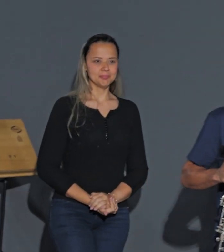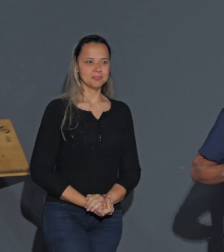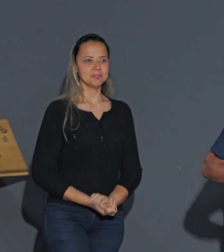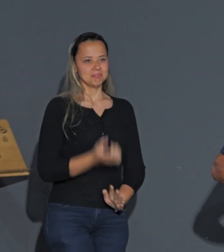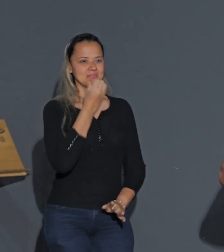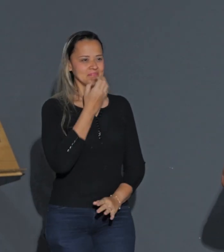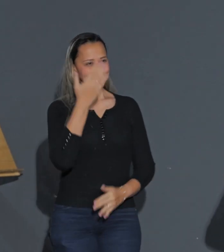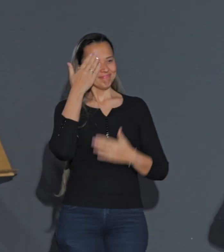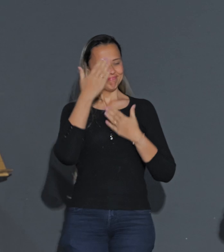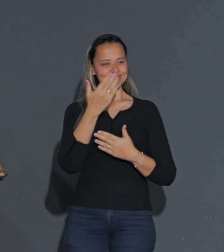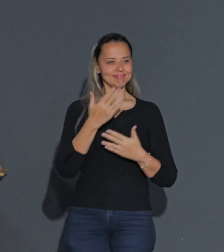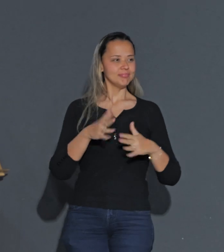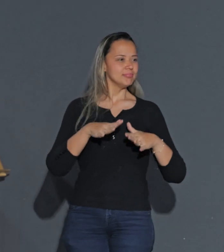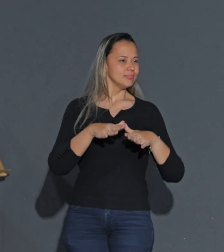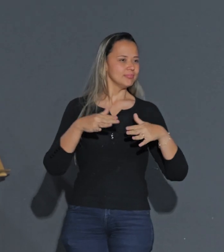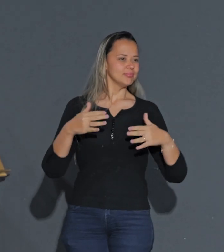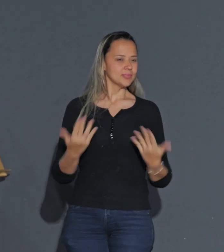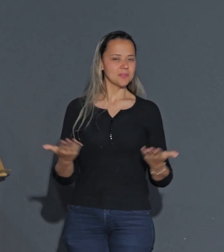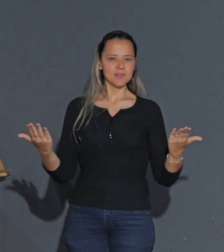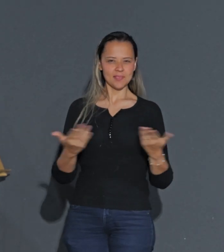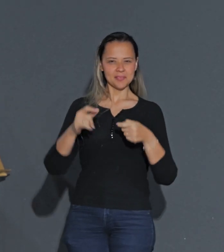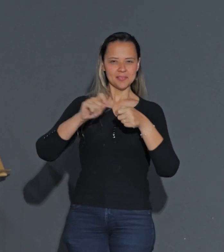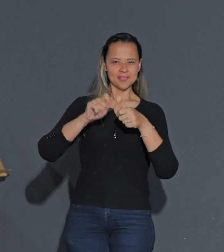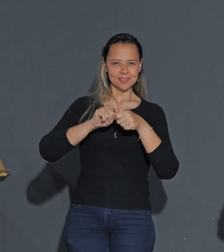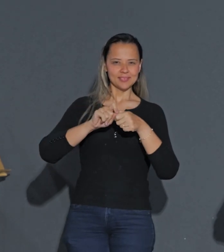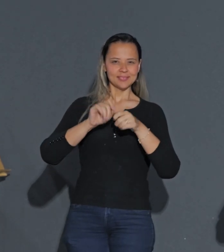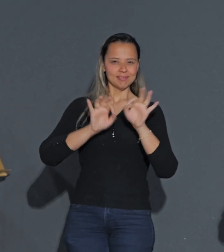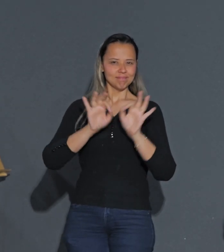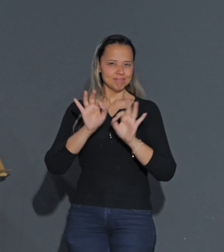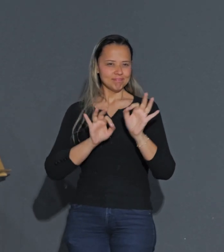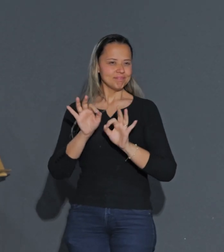Letícia, então vamos fazer agora